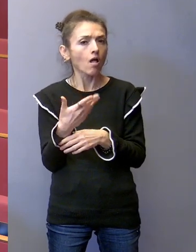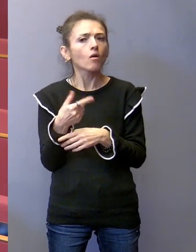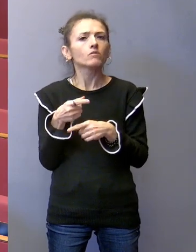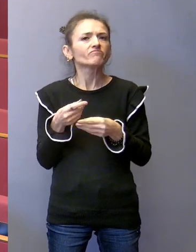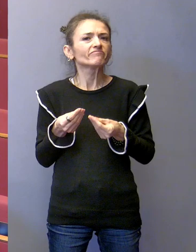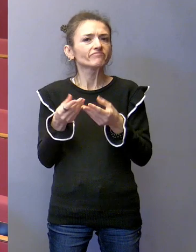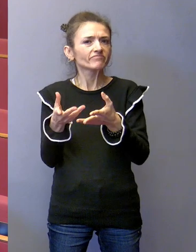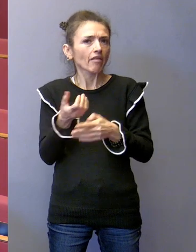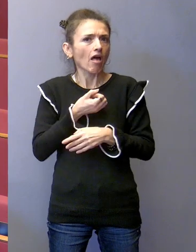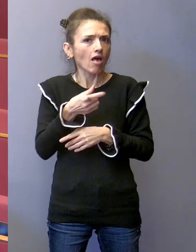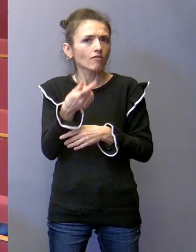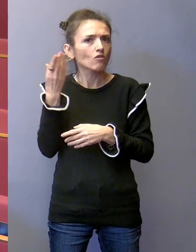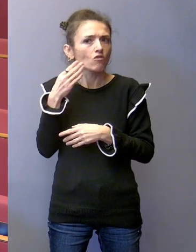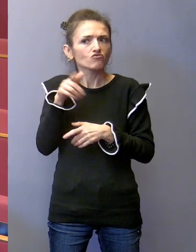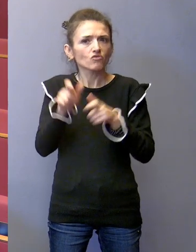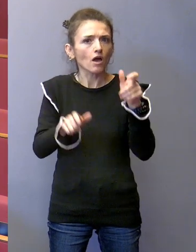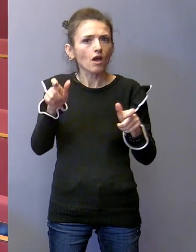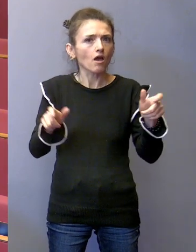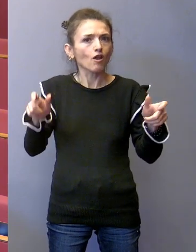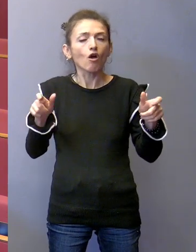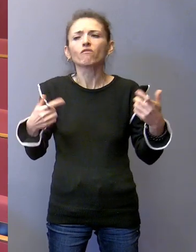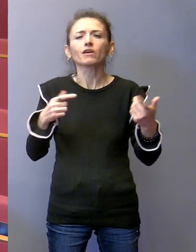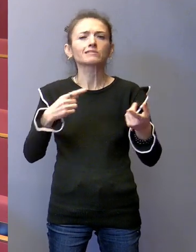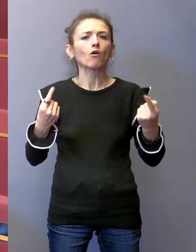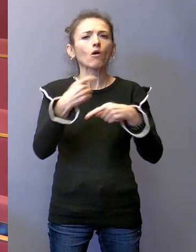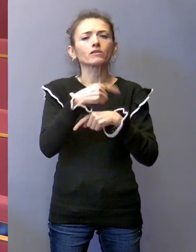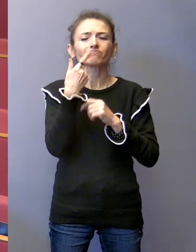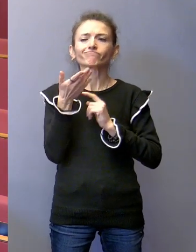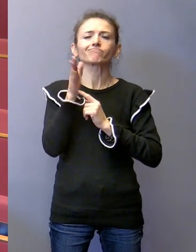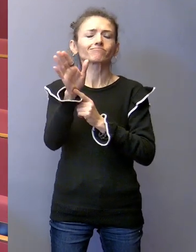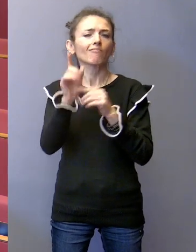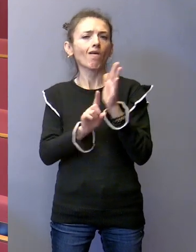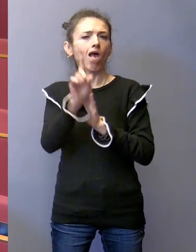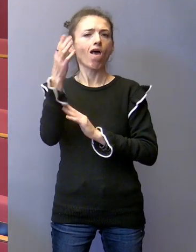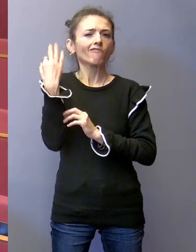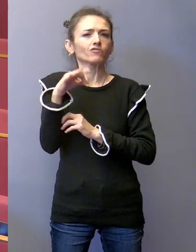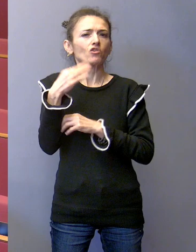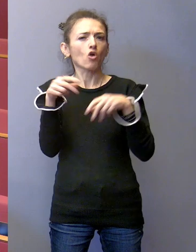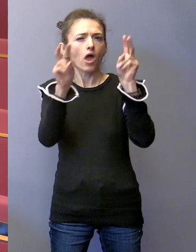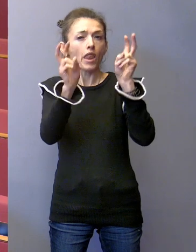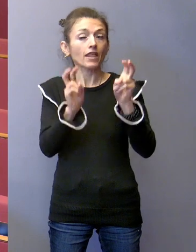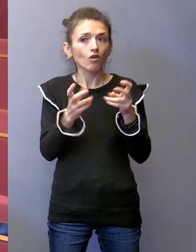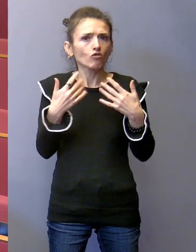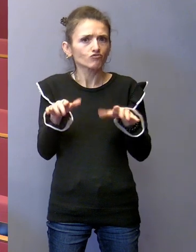Genovesi vendendola come grande efficientamento energetico Tra l'altro oggetto di una discussione in aula dove la